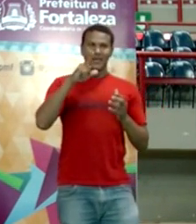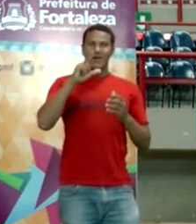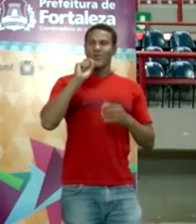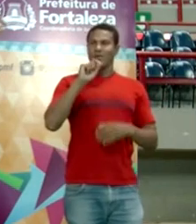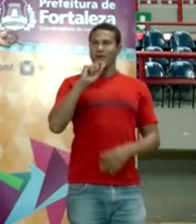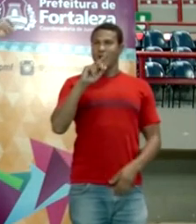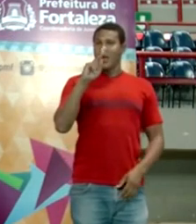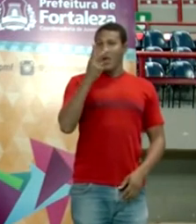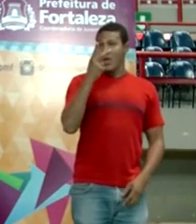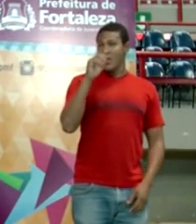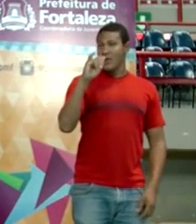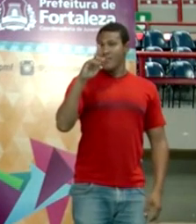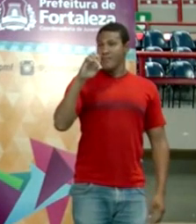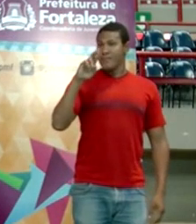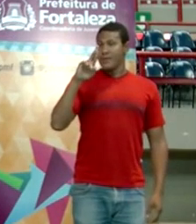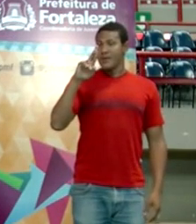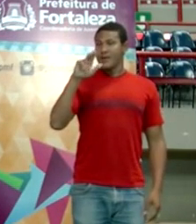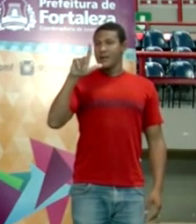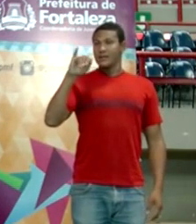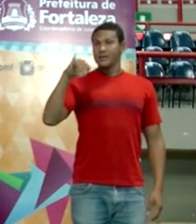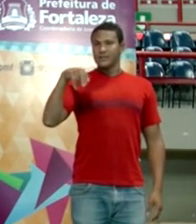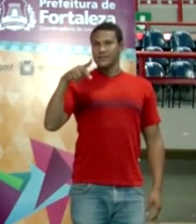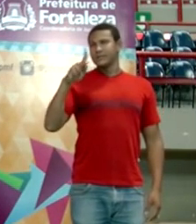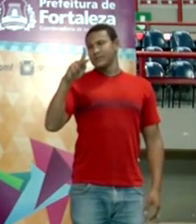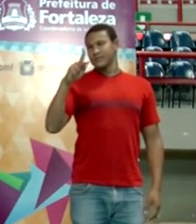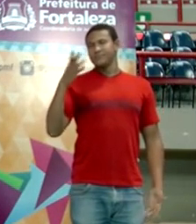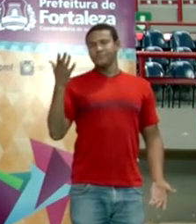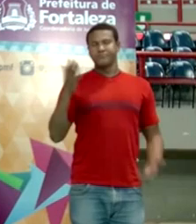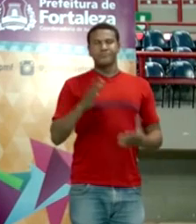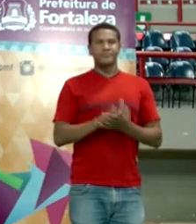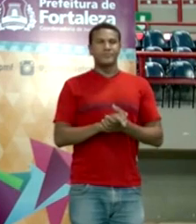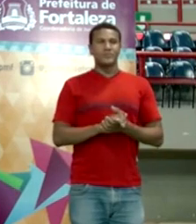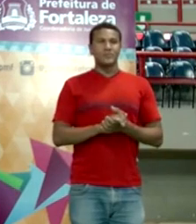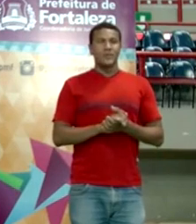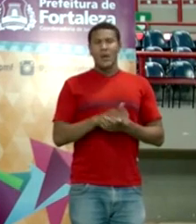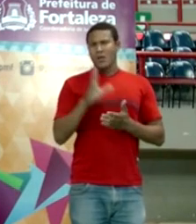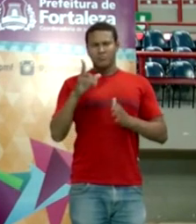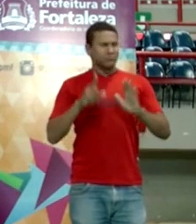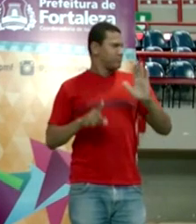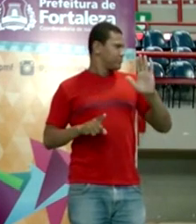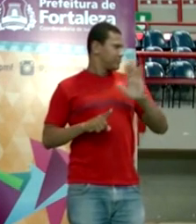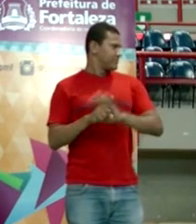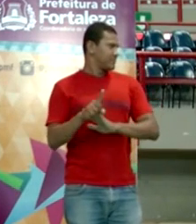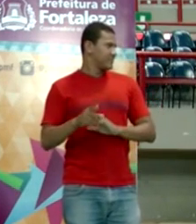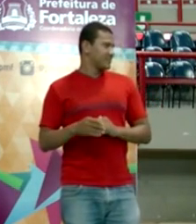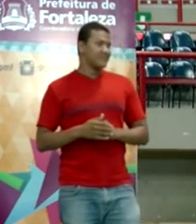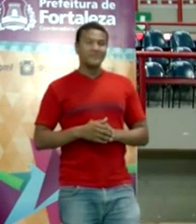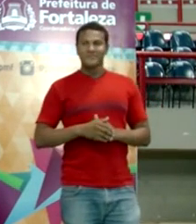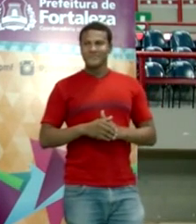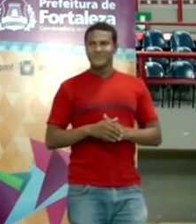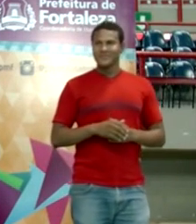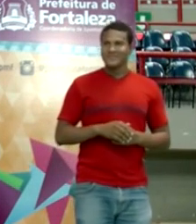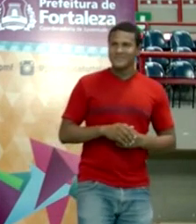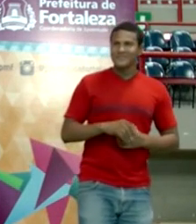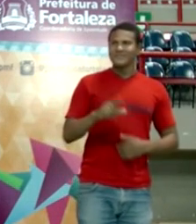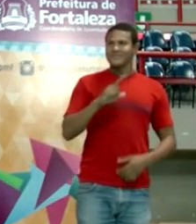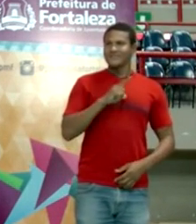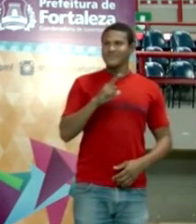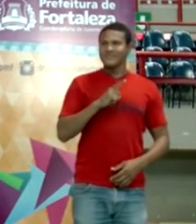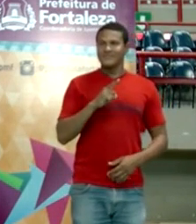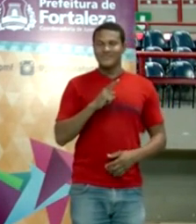hiperlink. Hiperlink. Agora deixa eu perguntar uma coisa para você que você vai responder fazendo um gesto